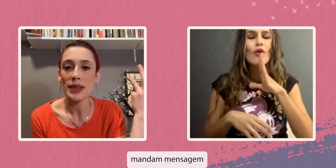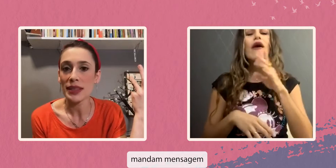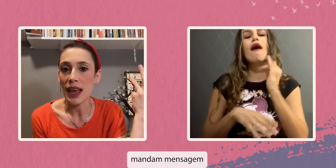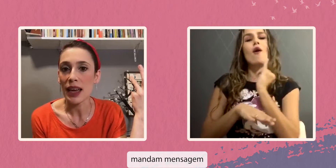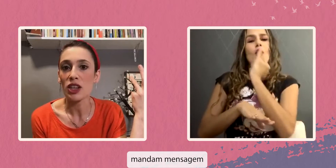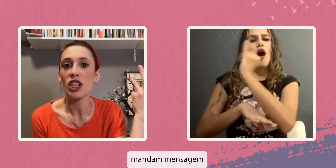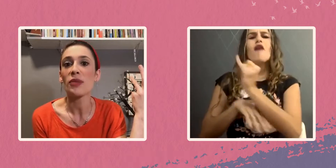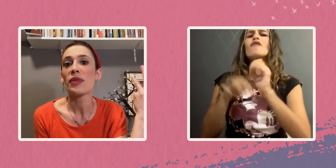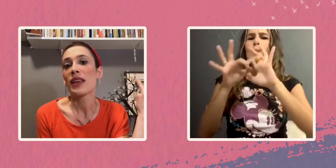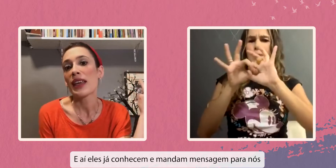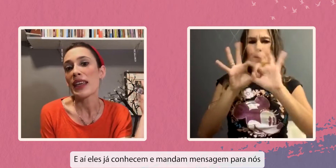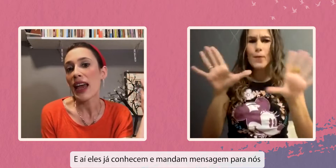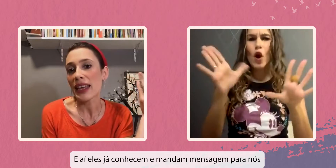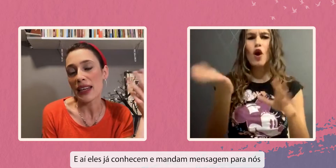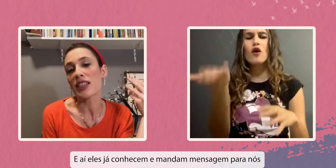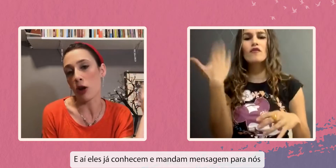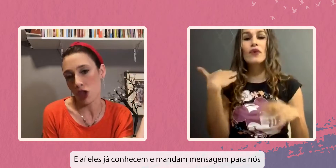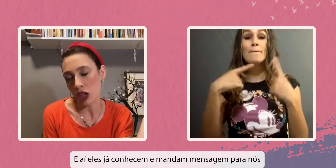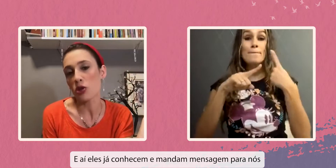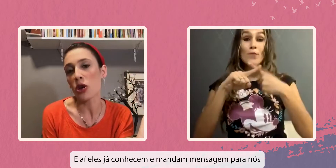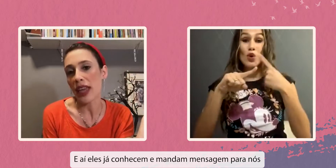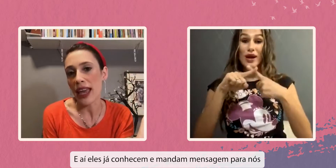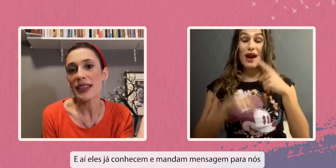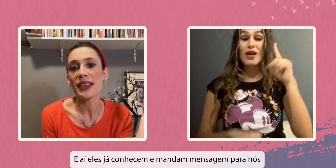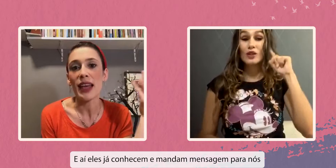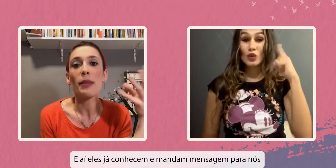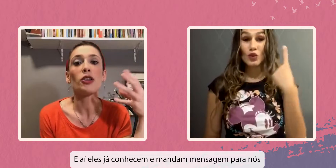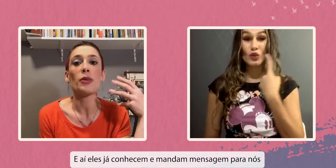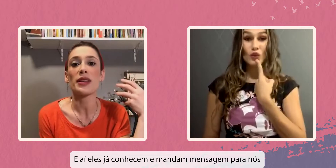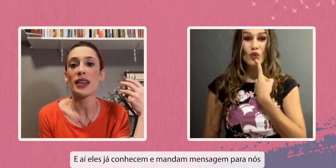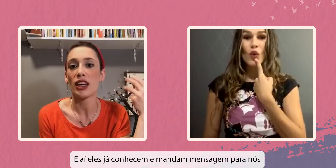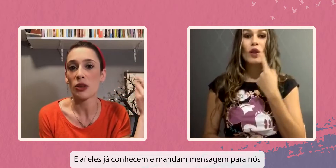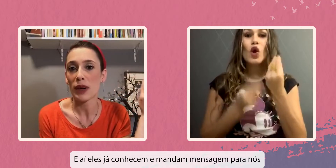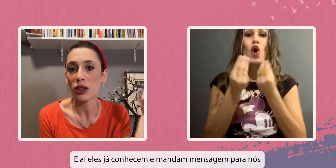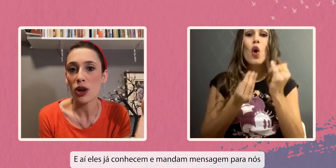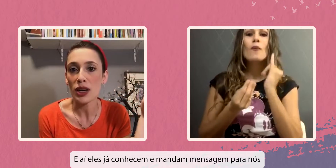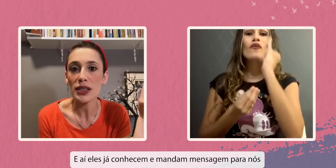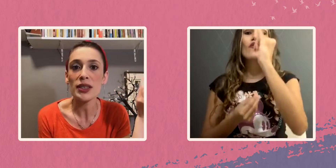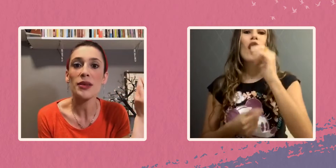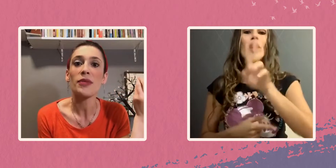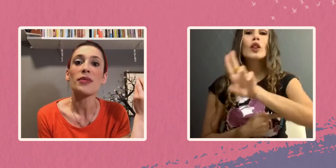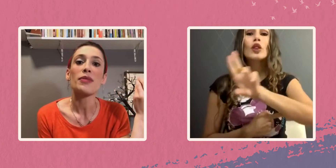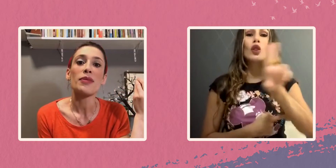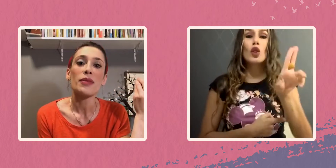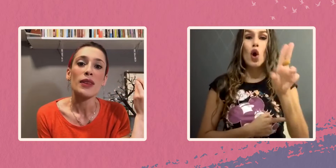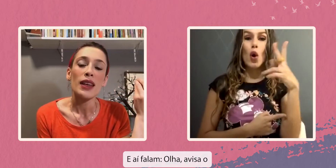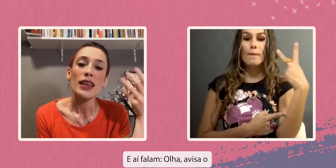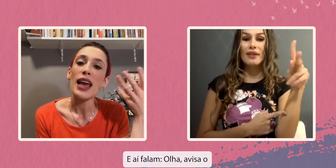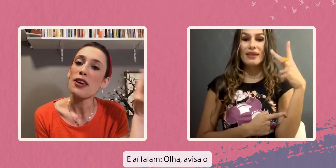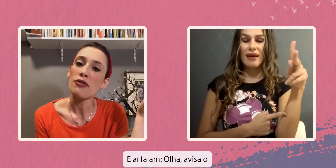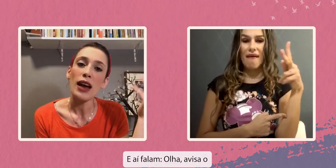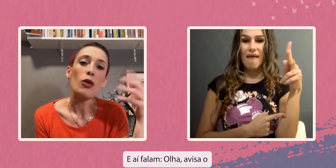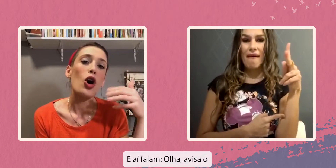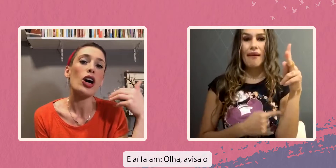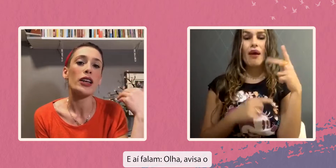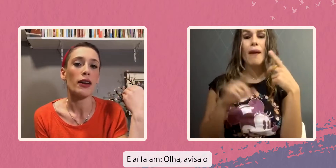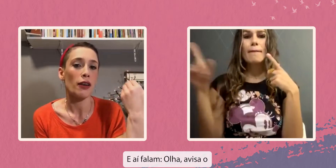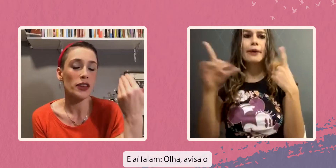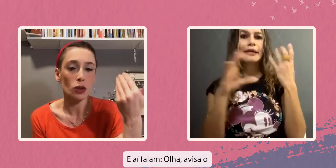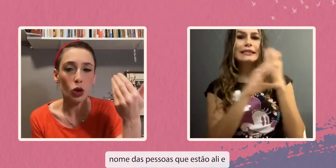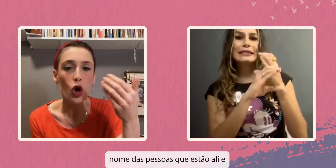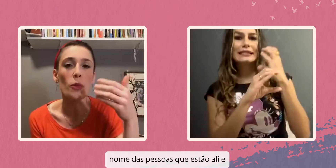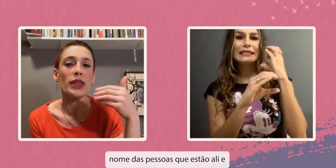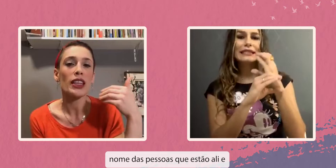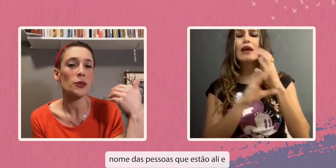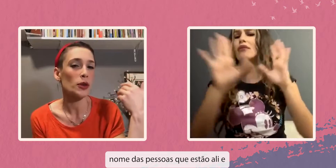mandam mensagem e aí eles já conhecem, né? Mandam mensagem para nós e aí falam, olha,